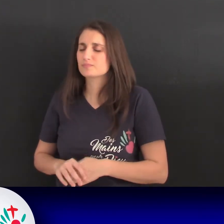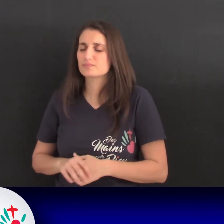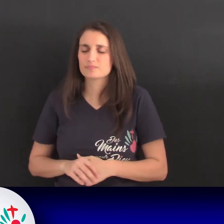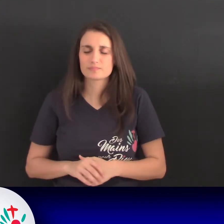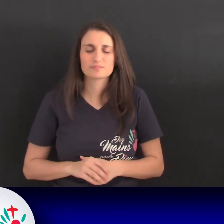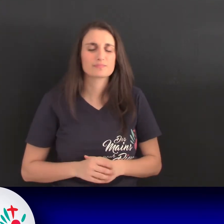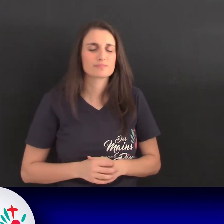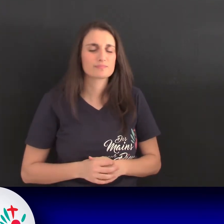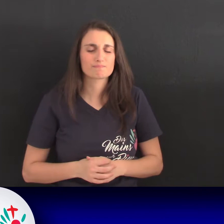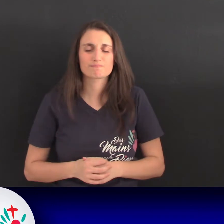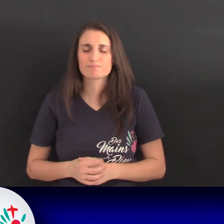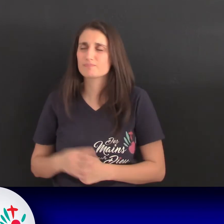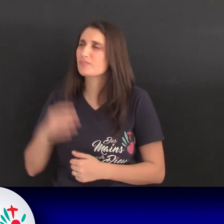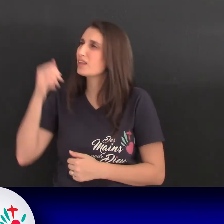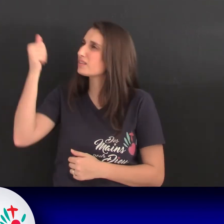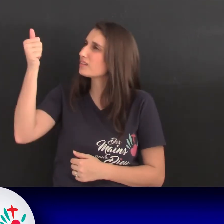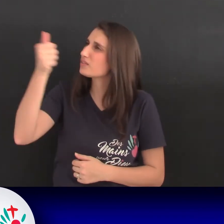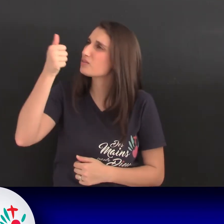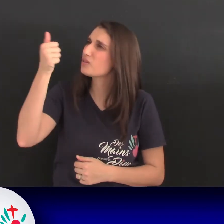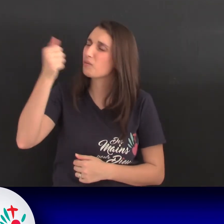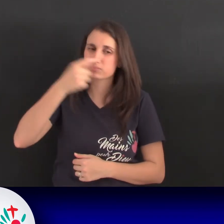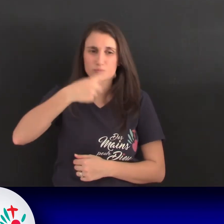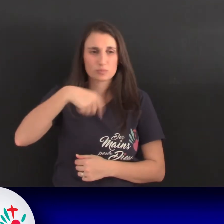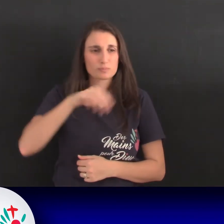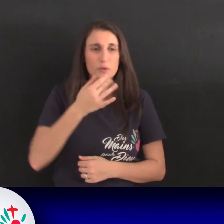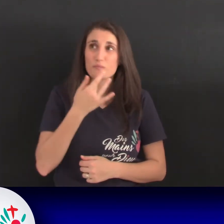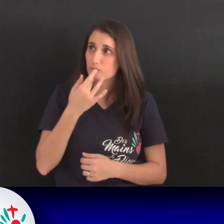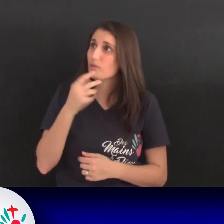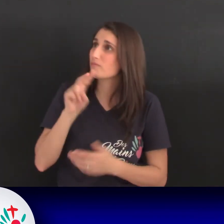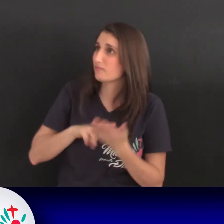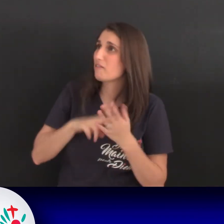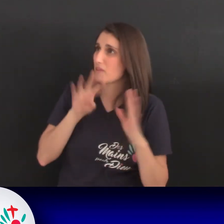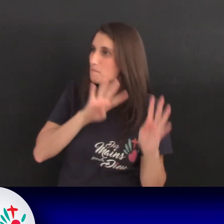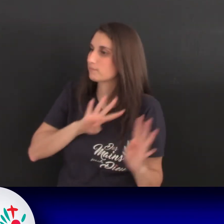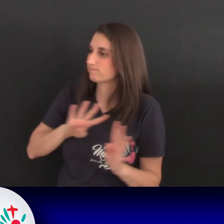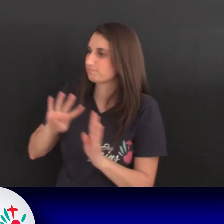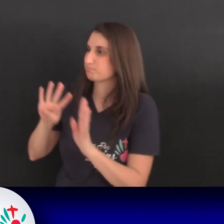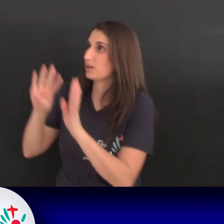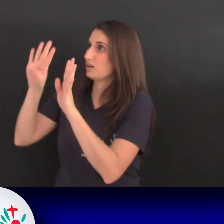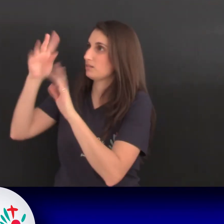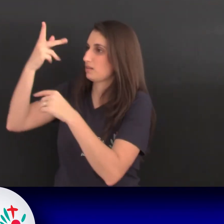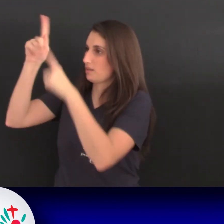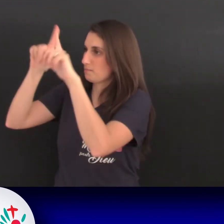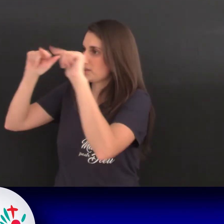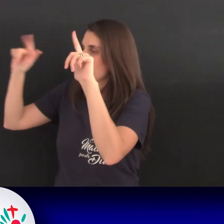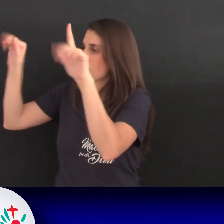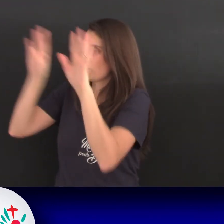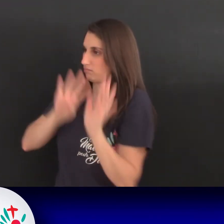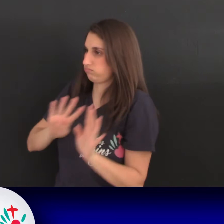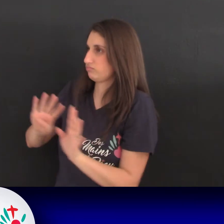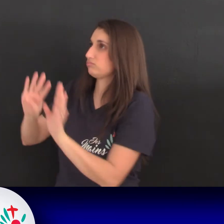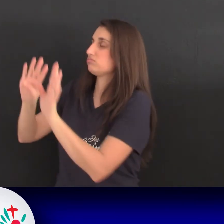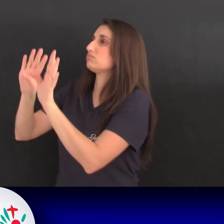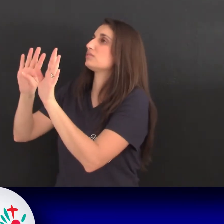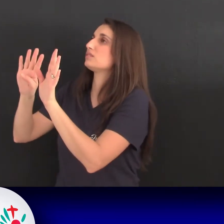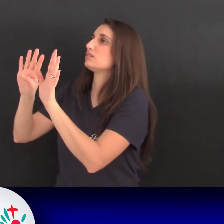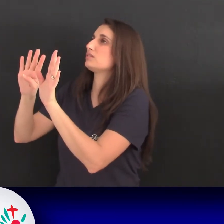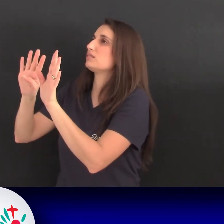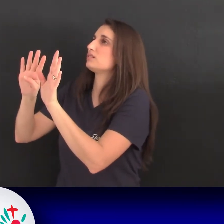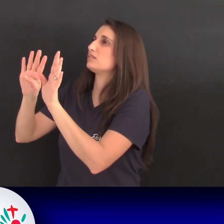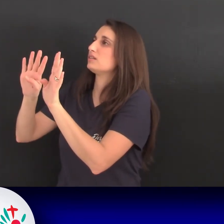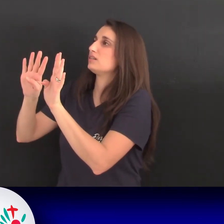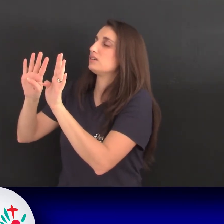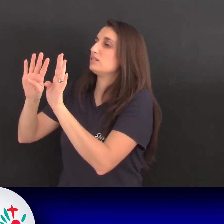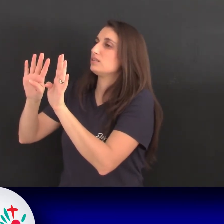Alléluia. Seigneur, nous voulons vraiment venir devant toi, dans ta présence. Nous voulons